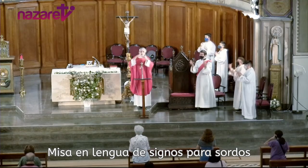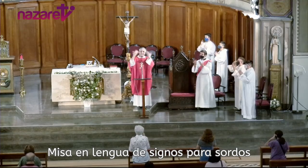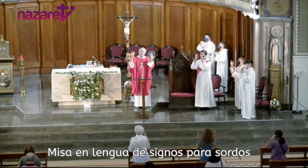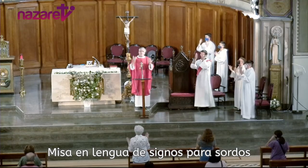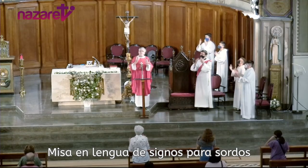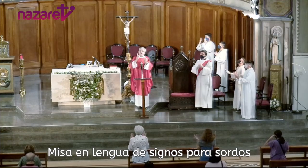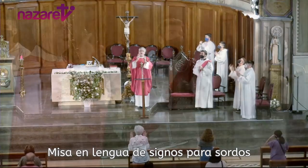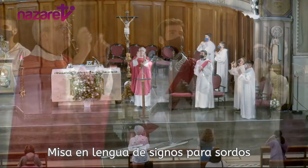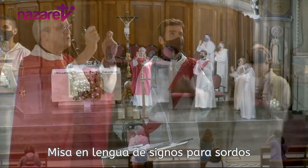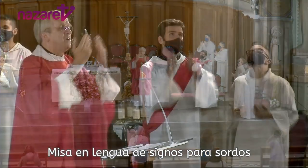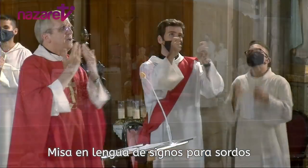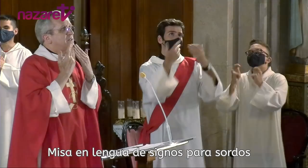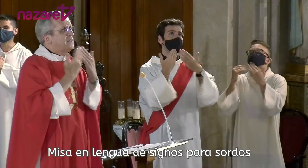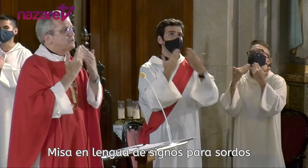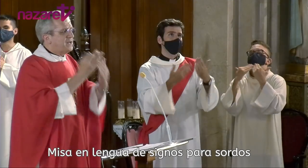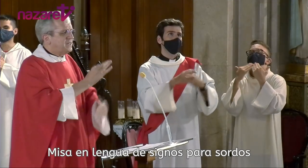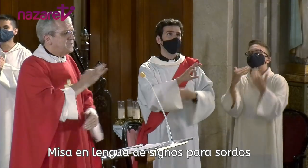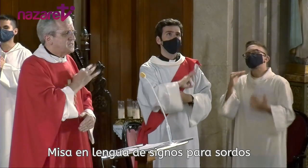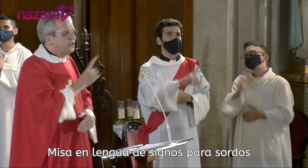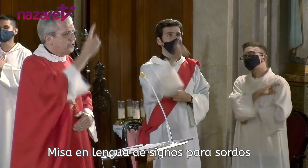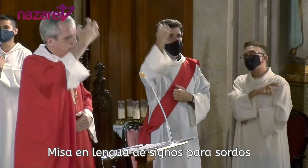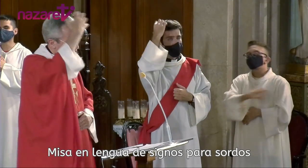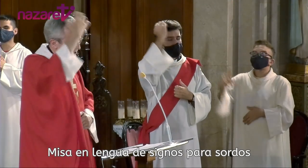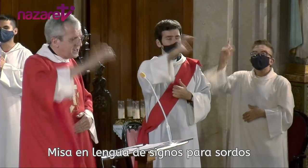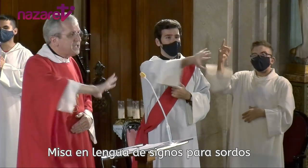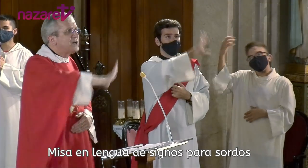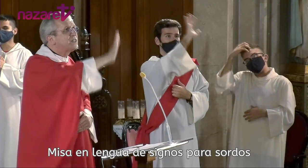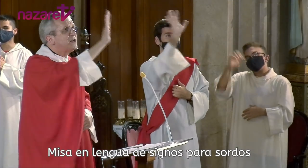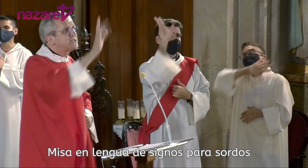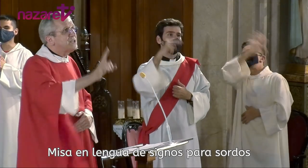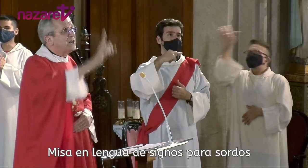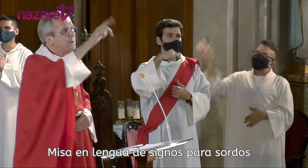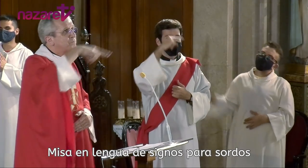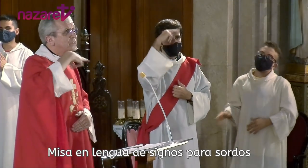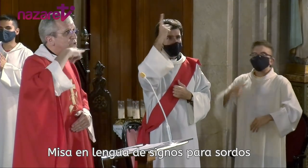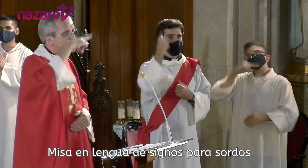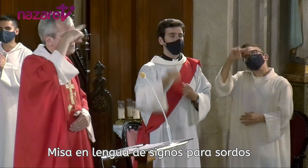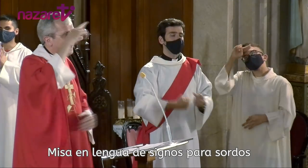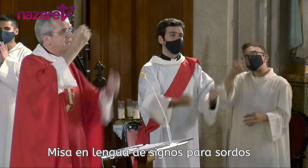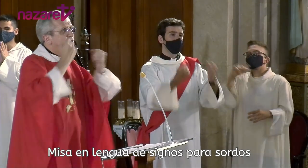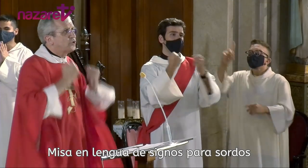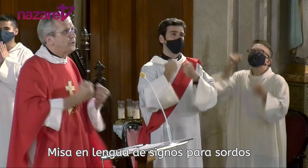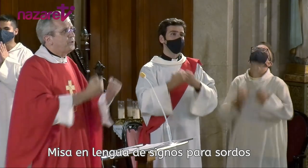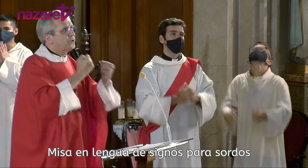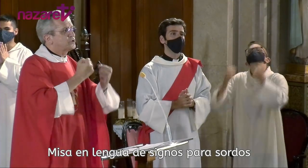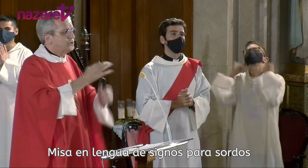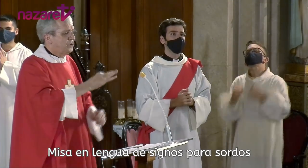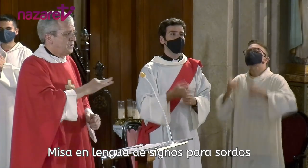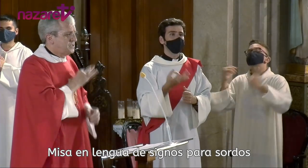te glorificamos. Te damos gracias, Señor Dios, Rey celestial, Dios Padre todopoderoso,